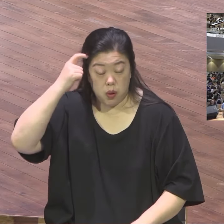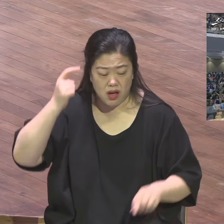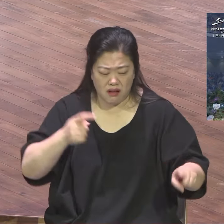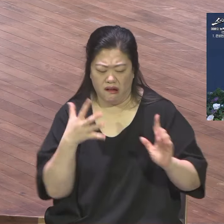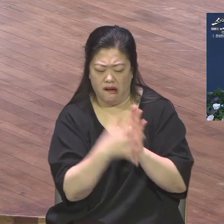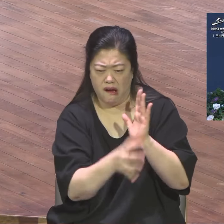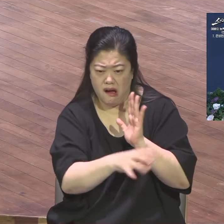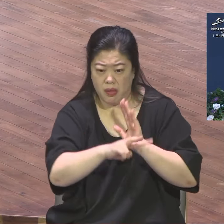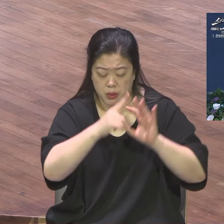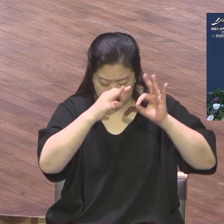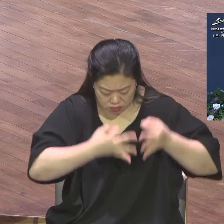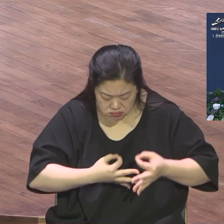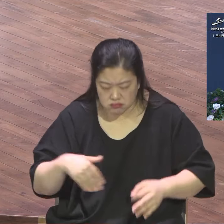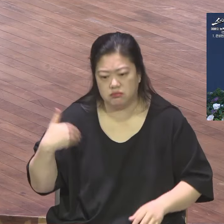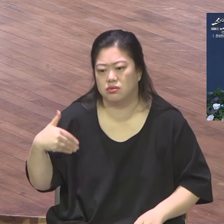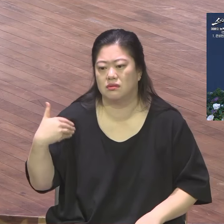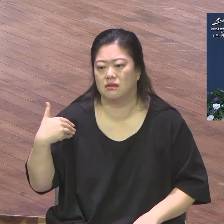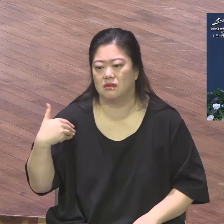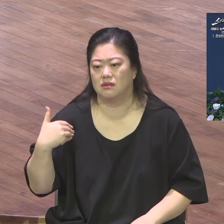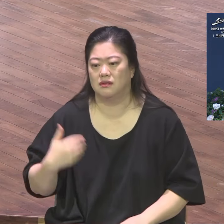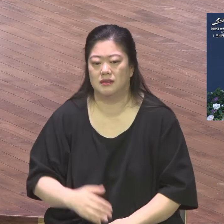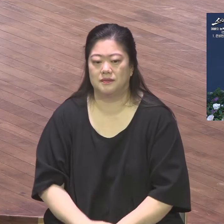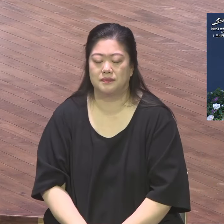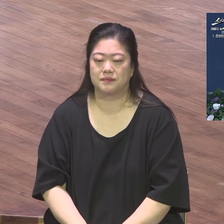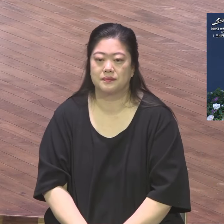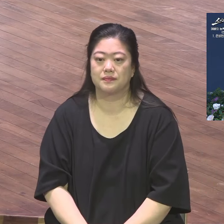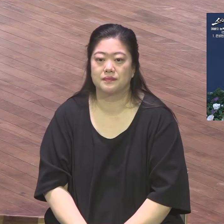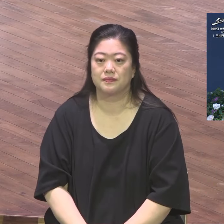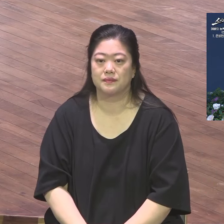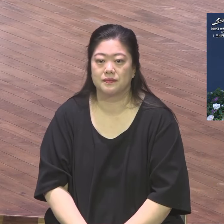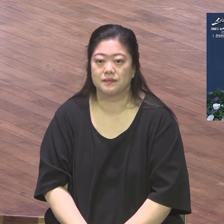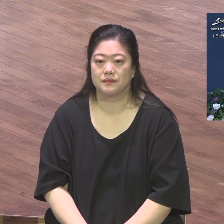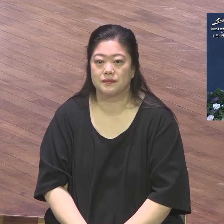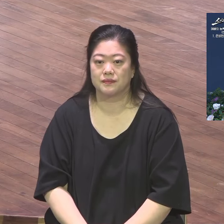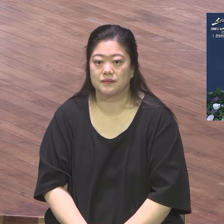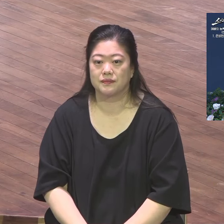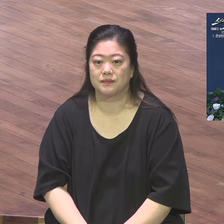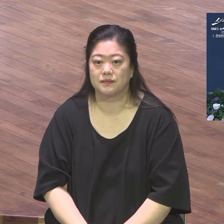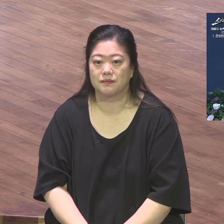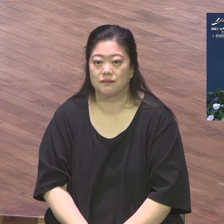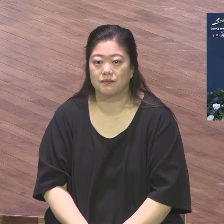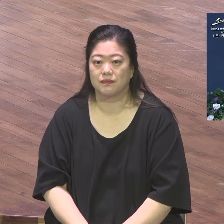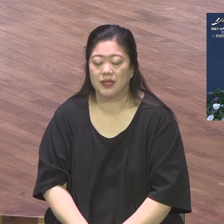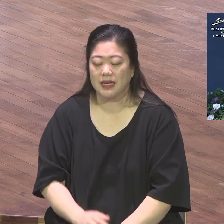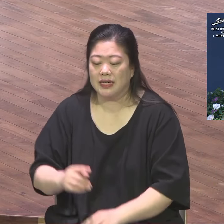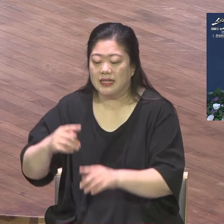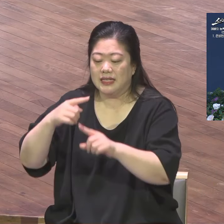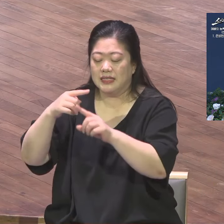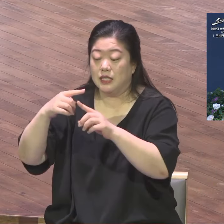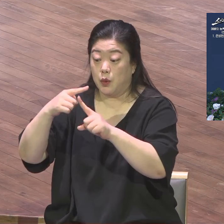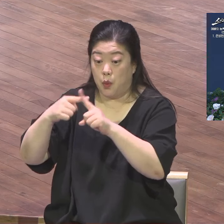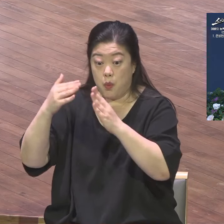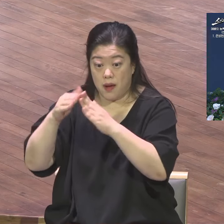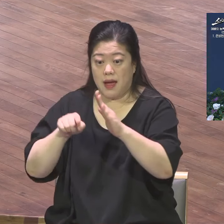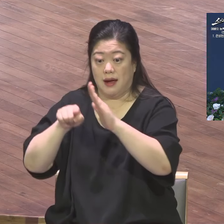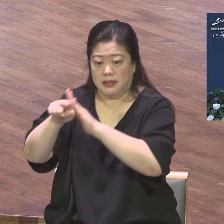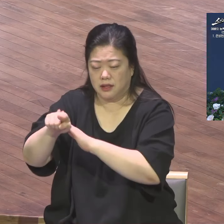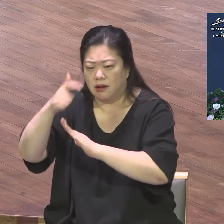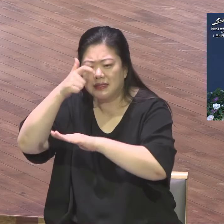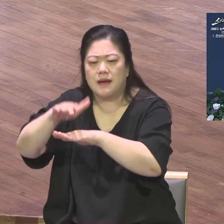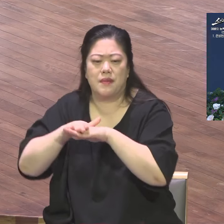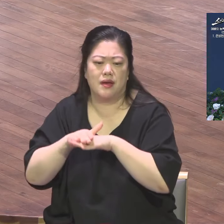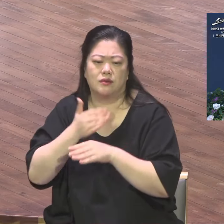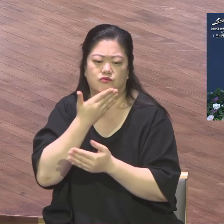본문에서 하나님의 전에 들어가는 것은요 성전 예배에 참여하는 것을 의미하지요. 성전 예배 참석하라. 이스라엘